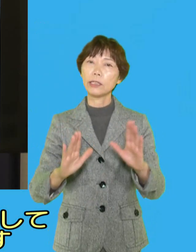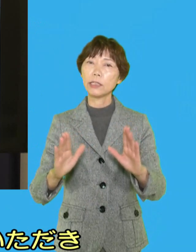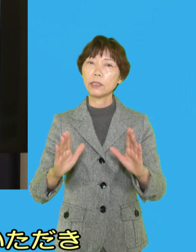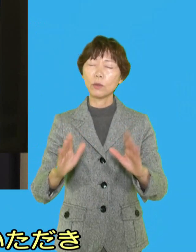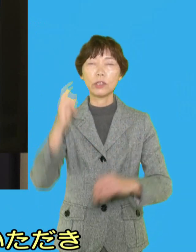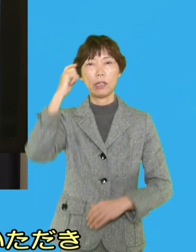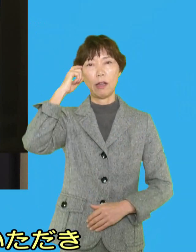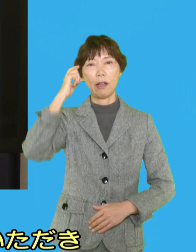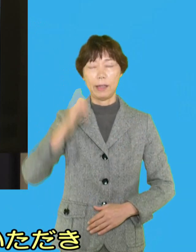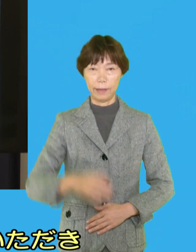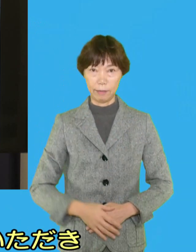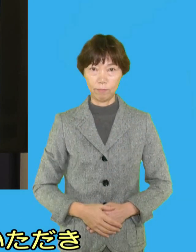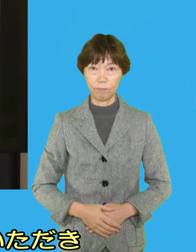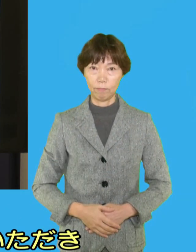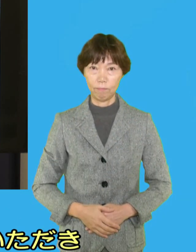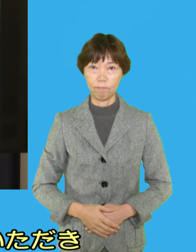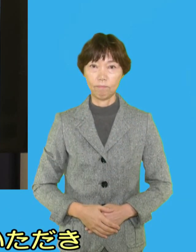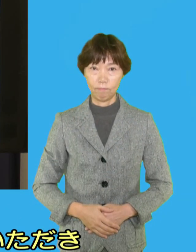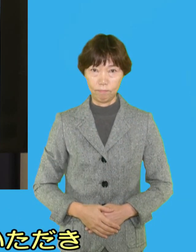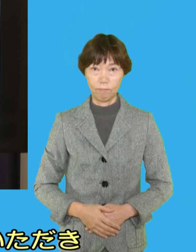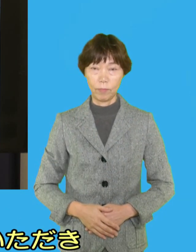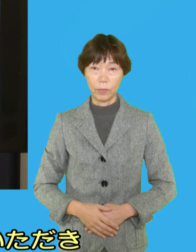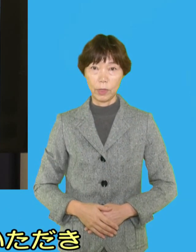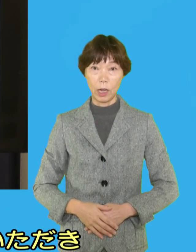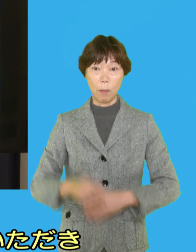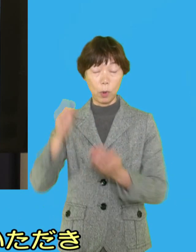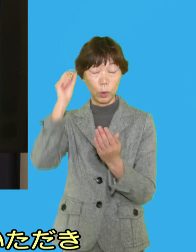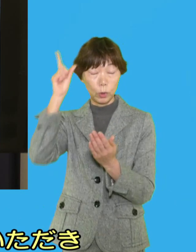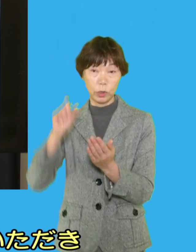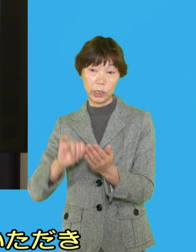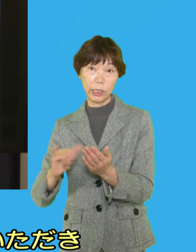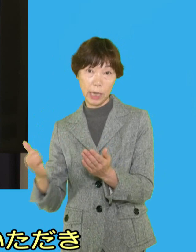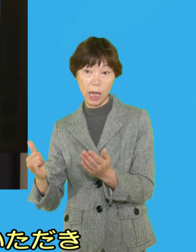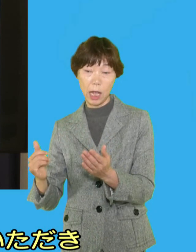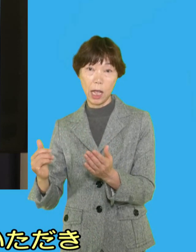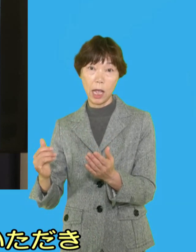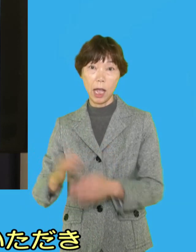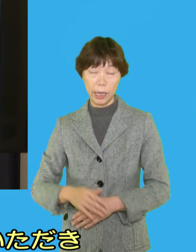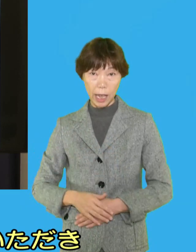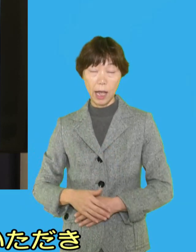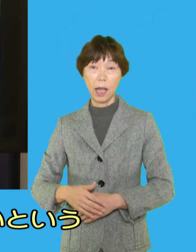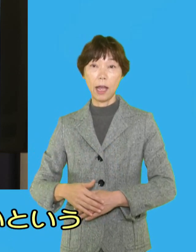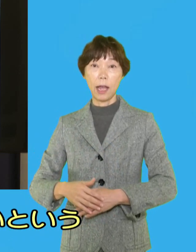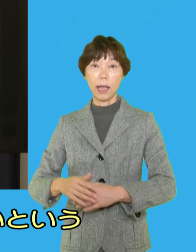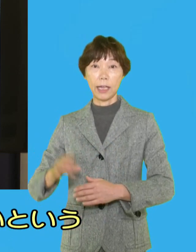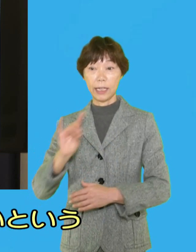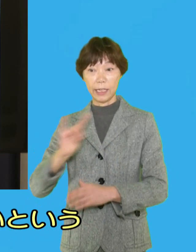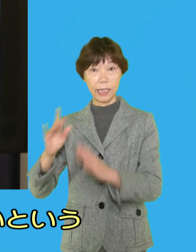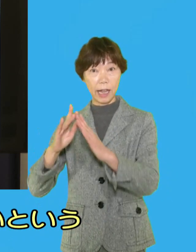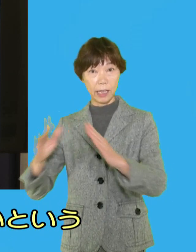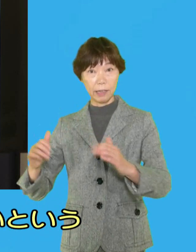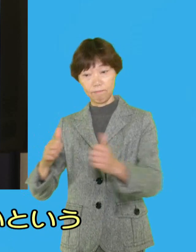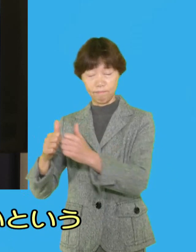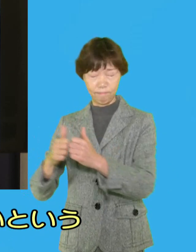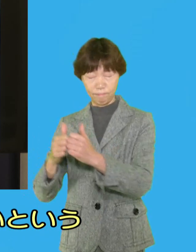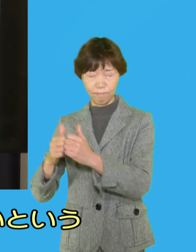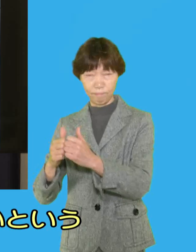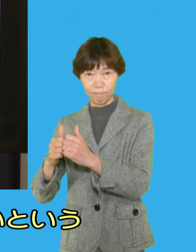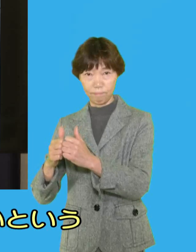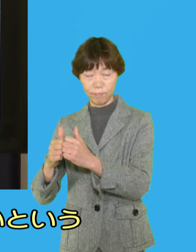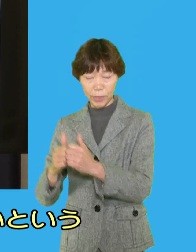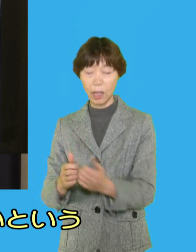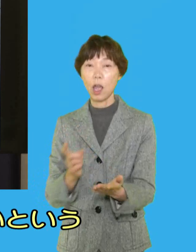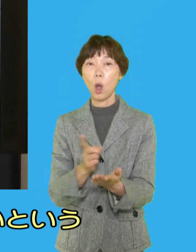、有識者の方々、議会の方々、いろいろと議論をしていただいてですね、こういう方向で進めた